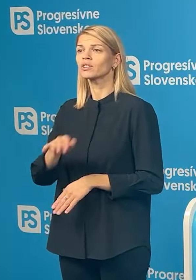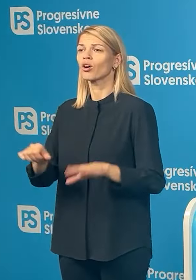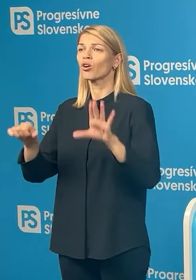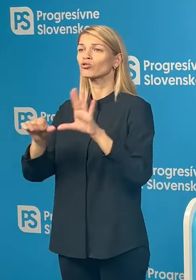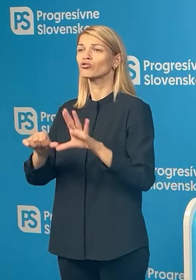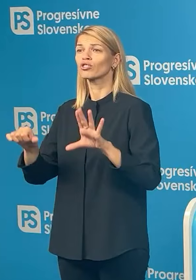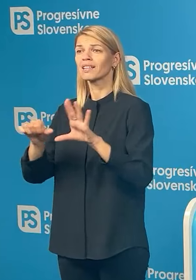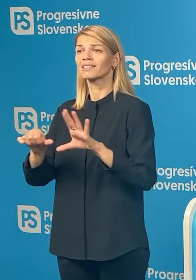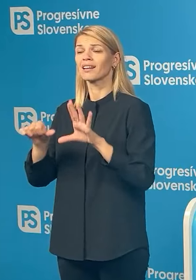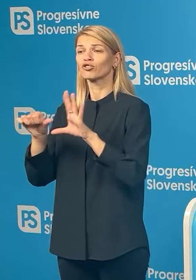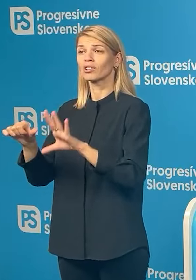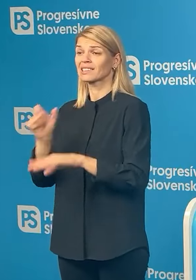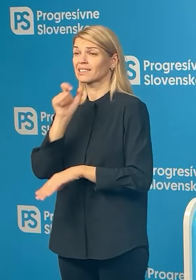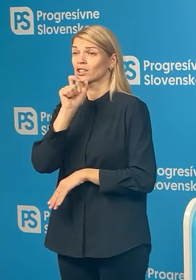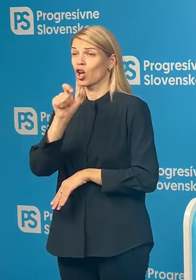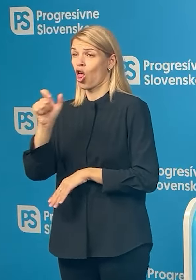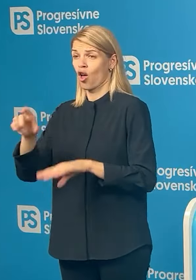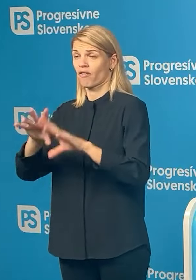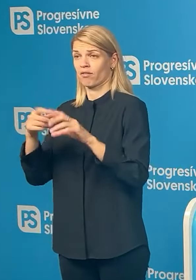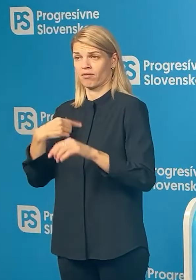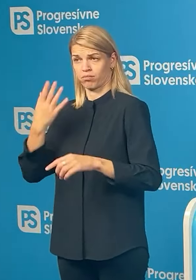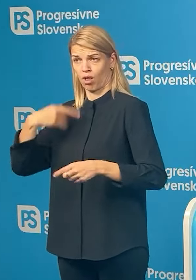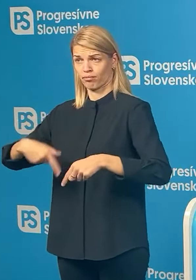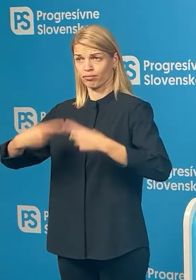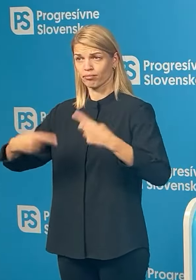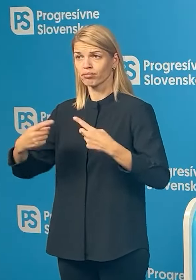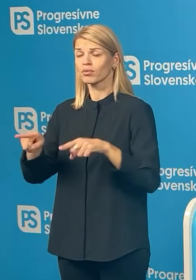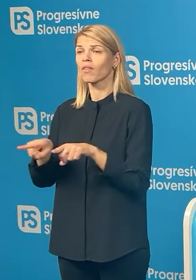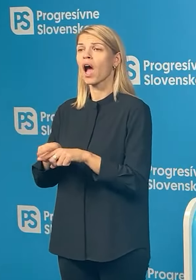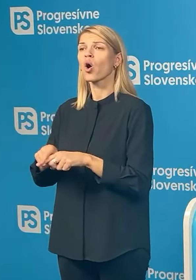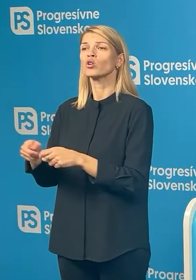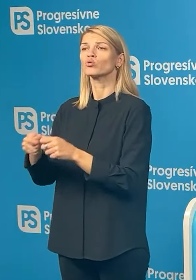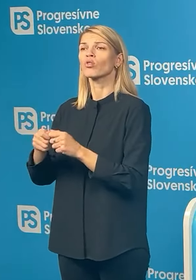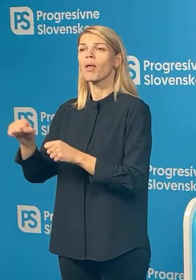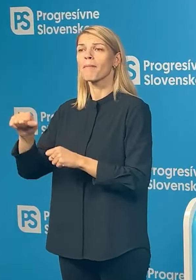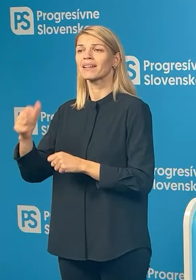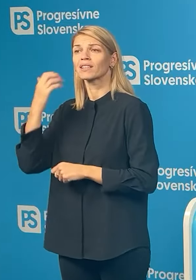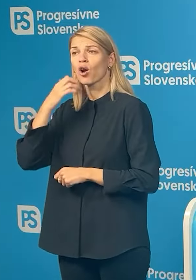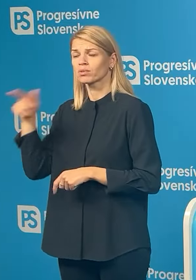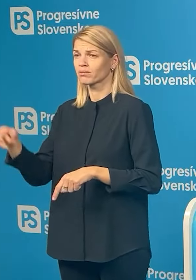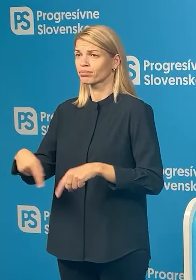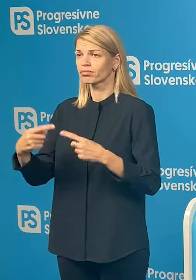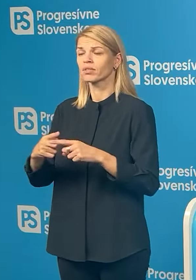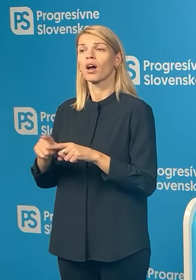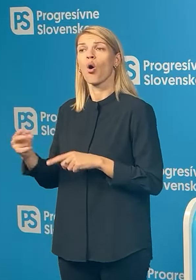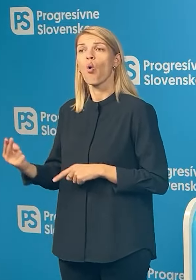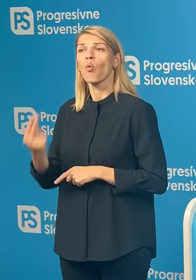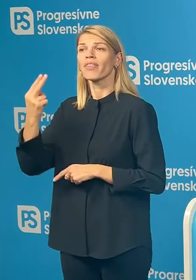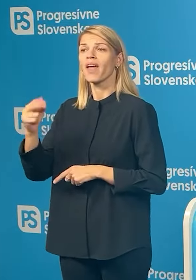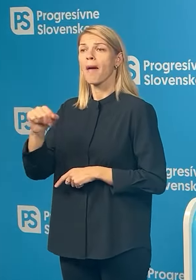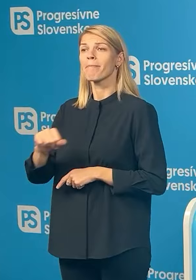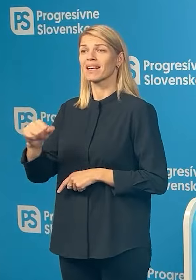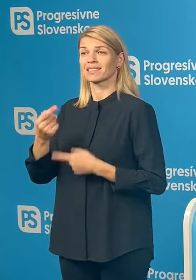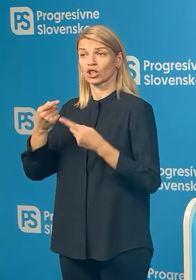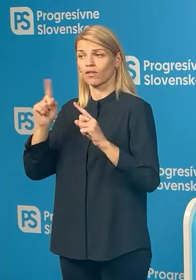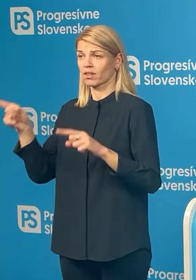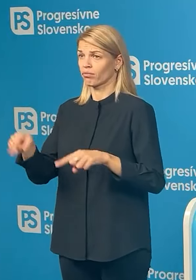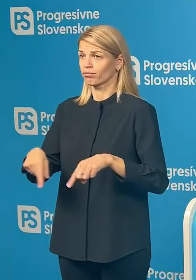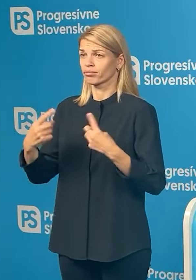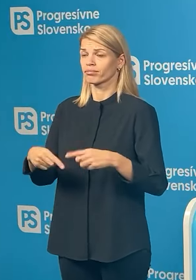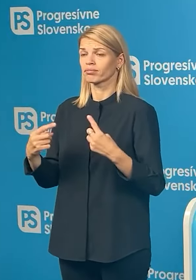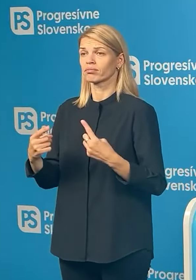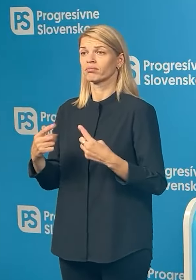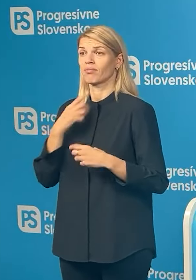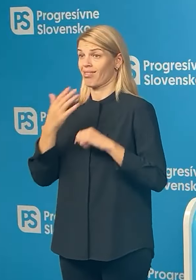ktoré sa zmohol. Kritizoval som to nielen ja, ale aj Združenie miest a obcí, rovnako aj Únia miest Slovenska. Taraba pri